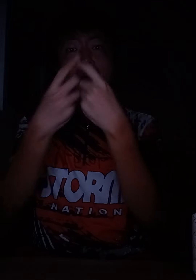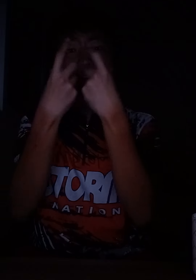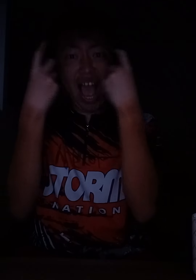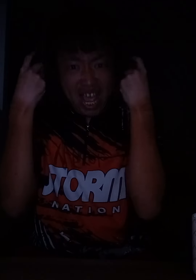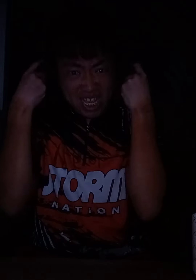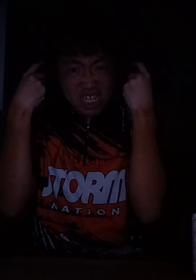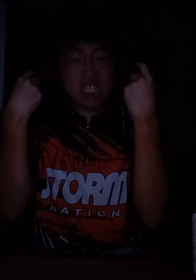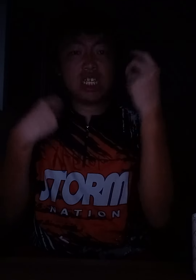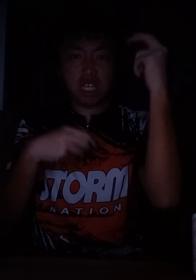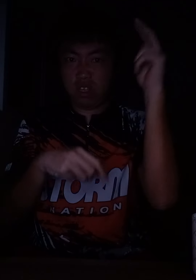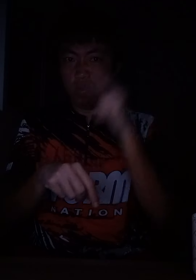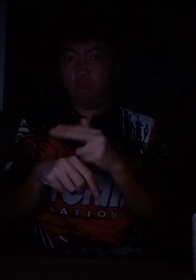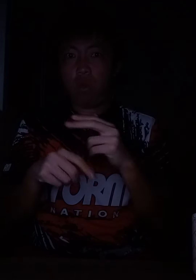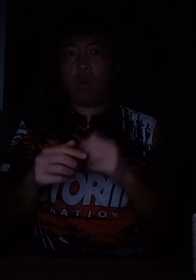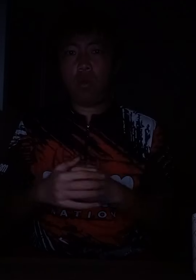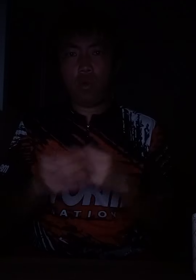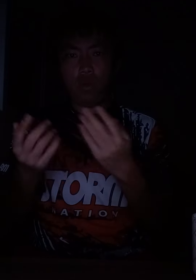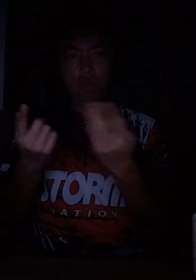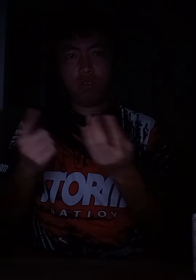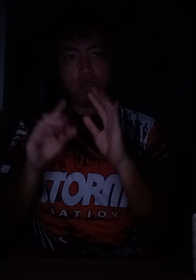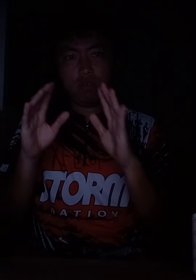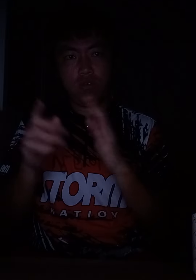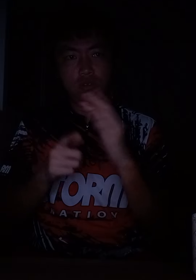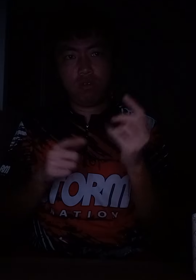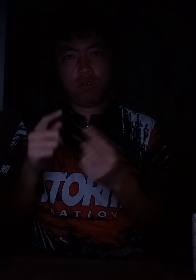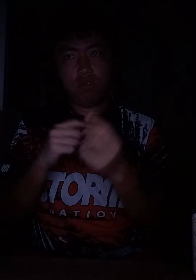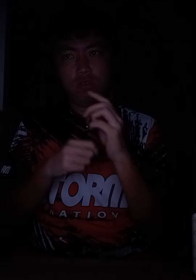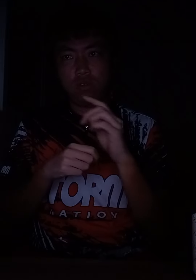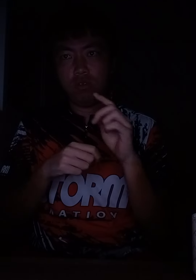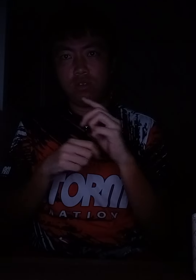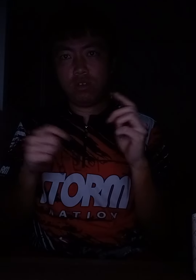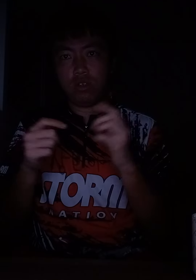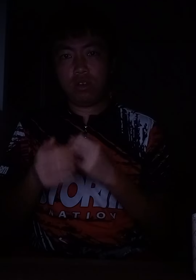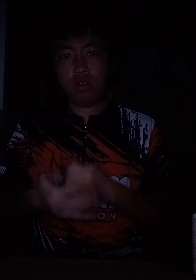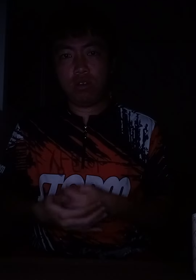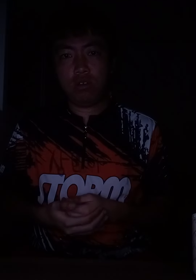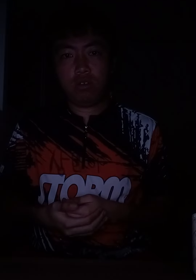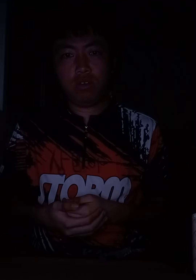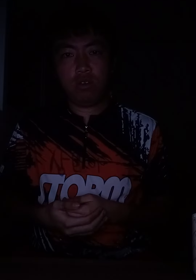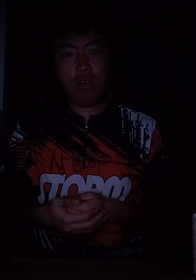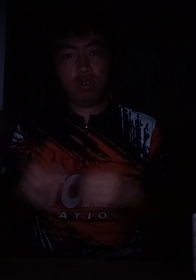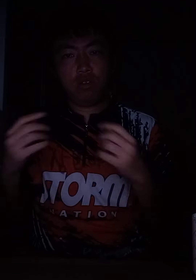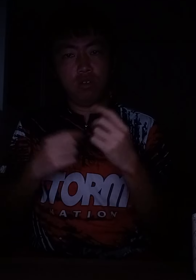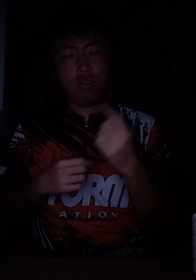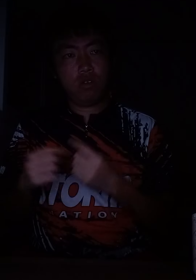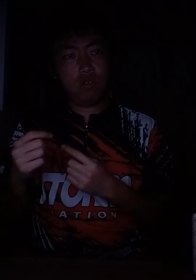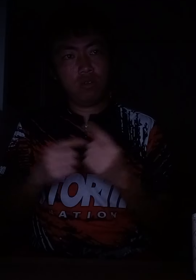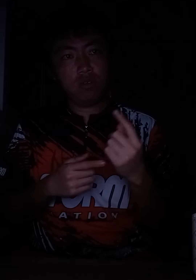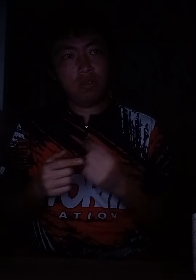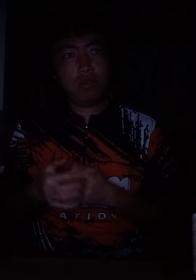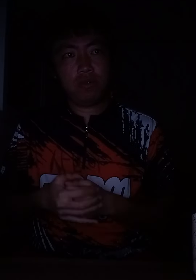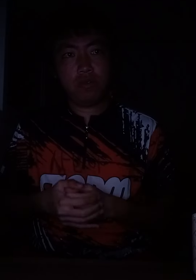이제 착용하지 않으면 과태료가 최대 10만 원이 이제 부과된다고 그러지 않습니까? 네. 우리 현장에서 우리 기사님들이 보실